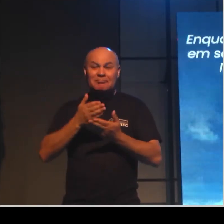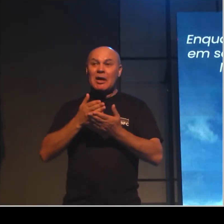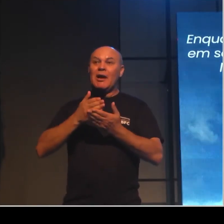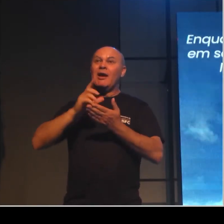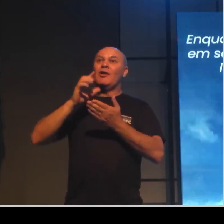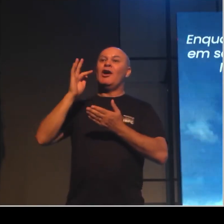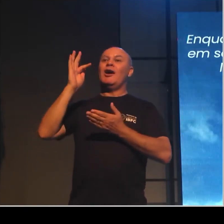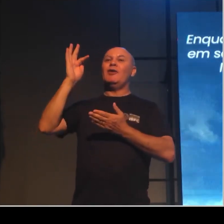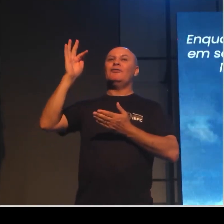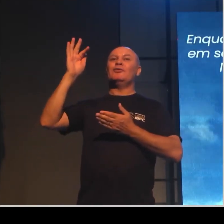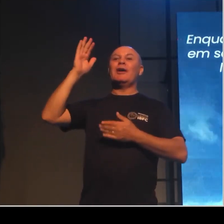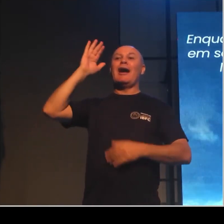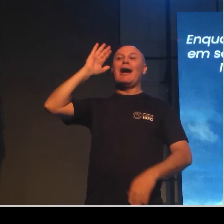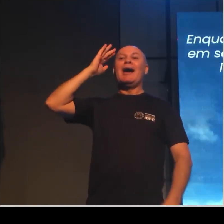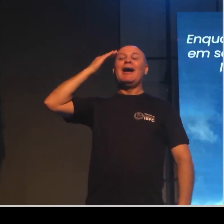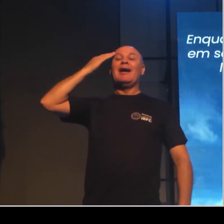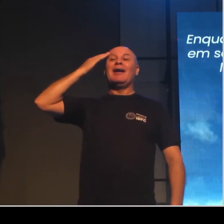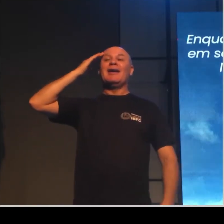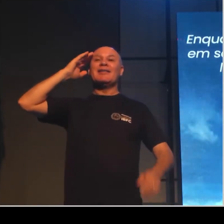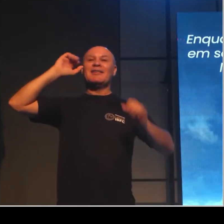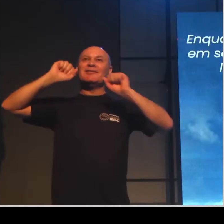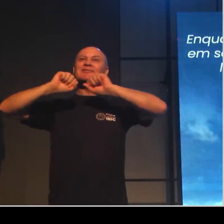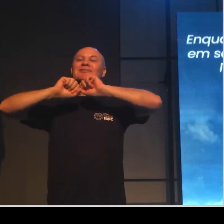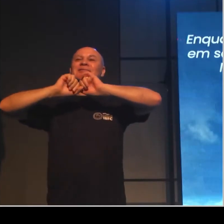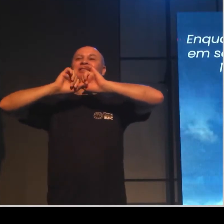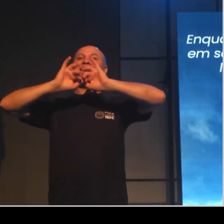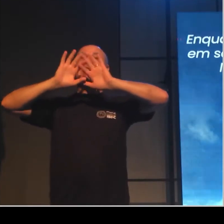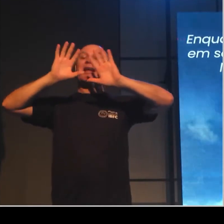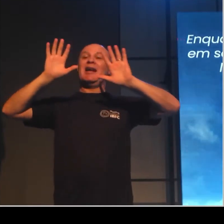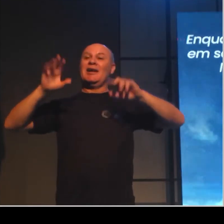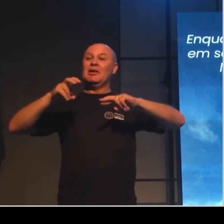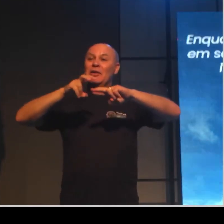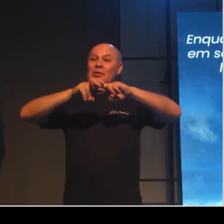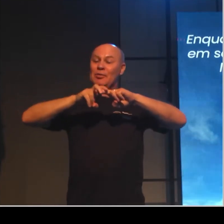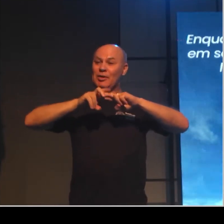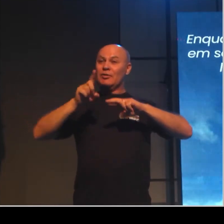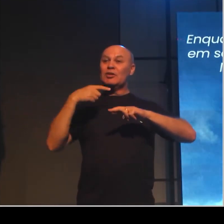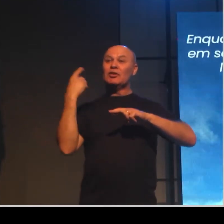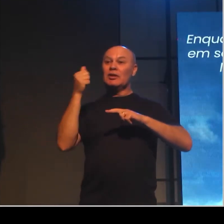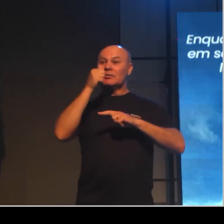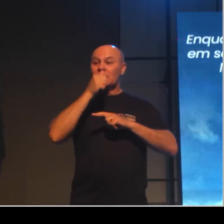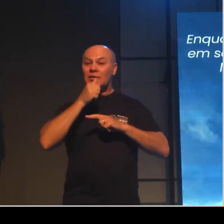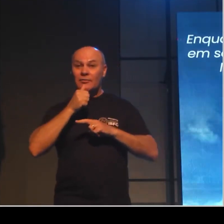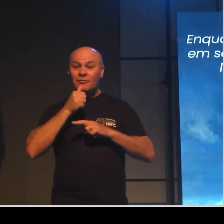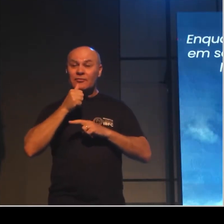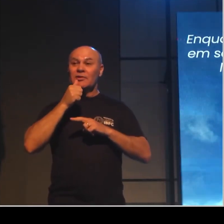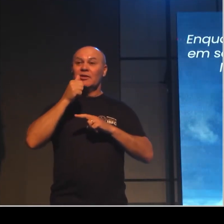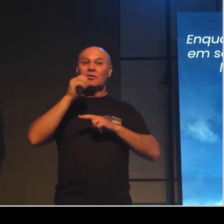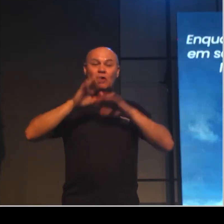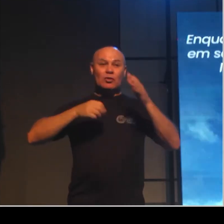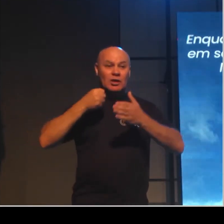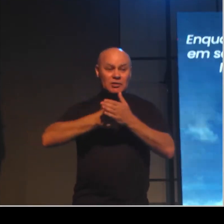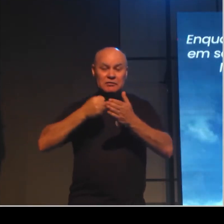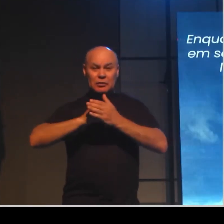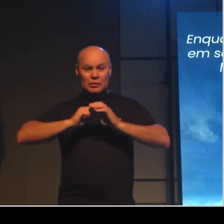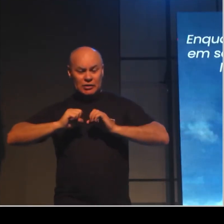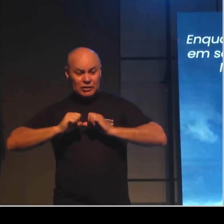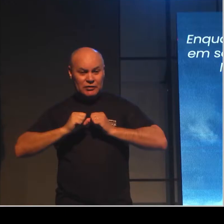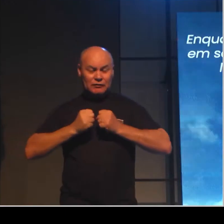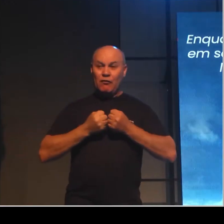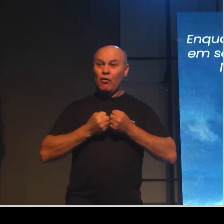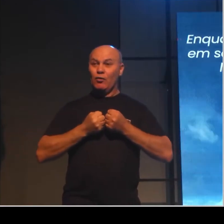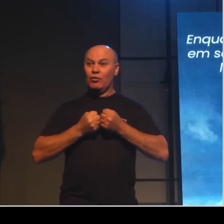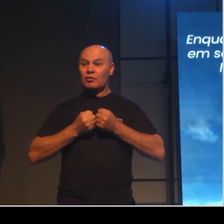agora eu entendi. Por isso, se você quer ser abençoado no ano de 2025, saiba que você vai